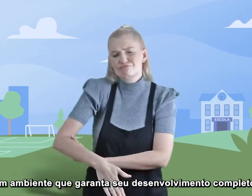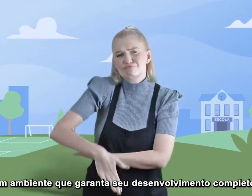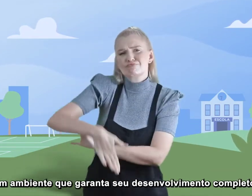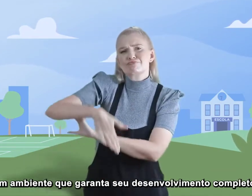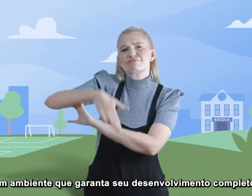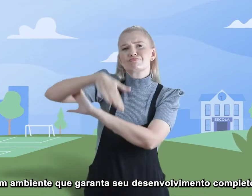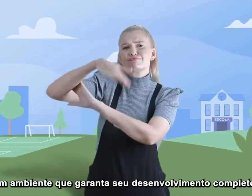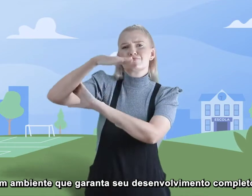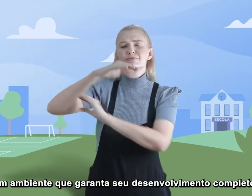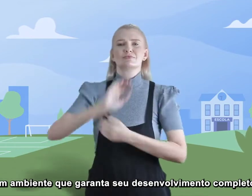completo.